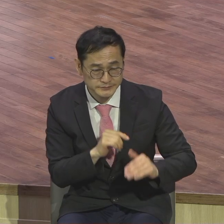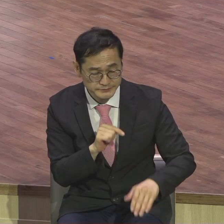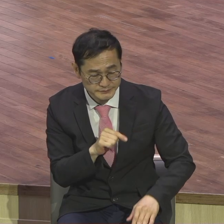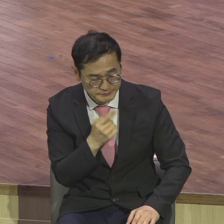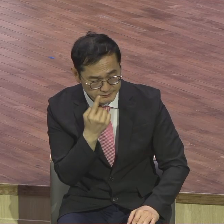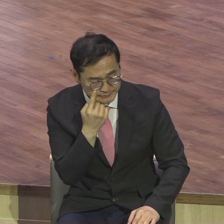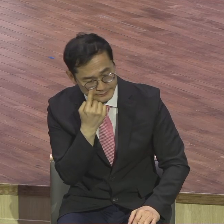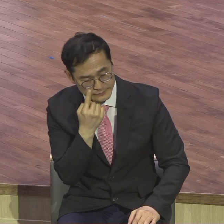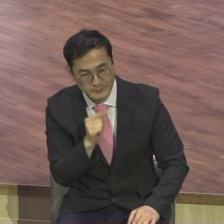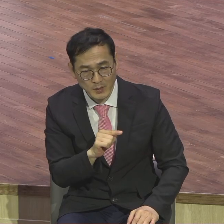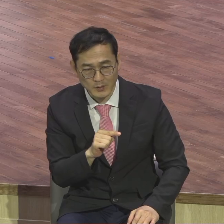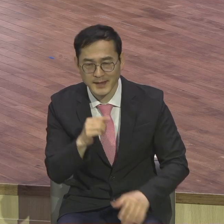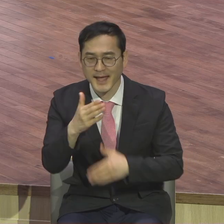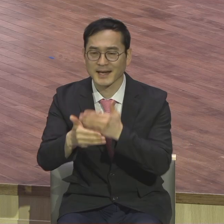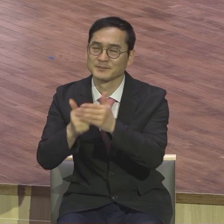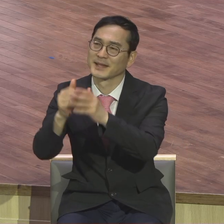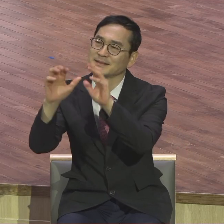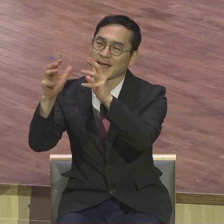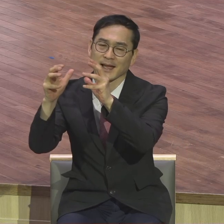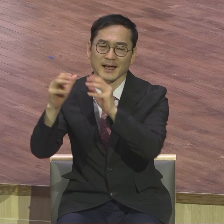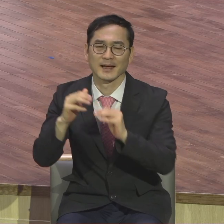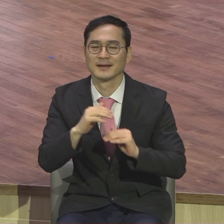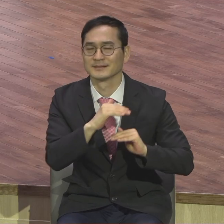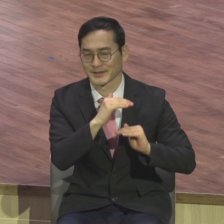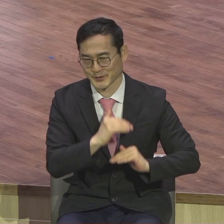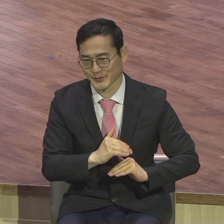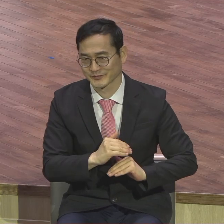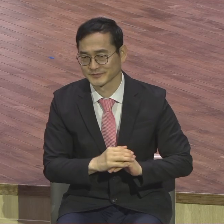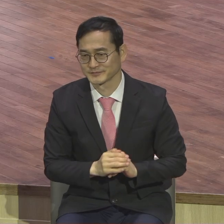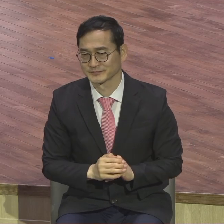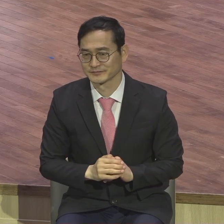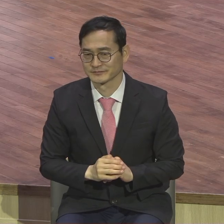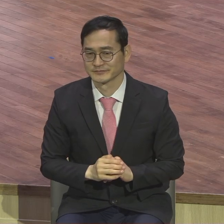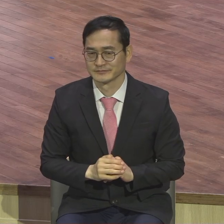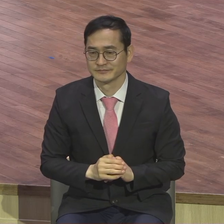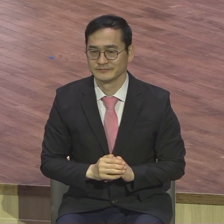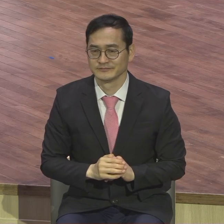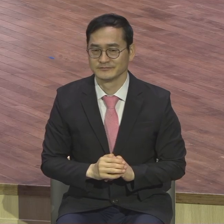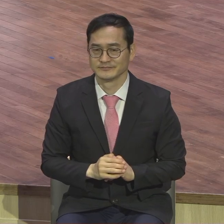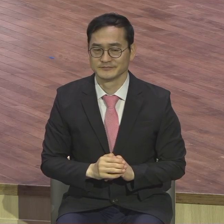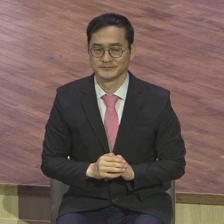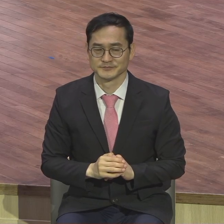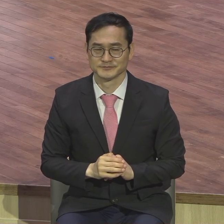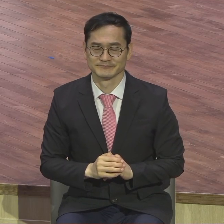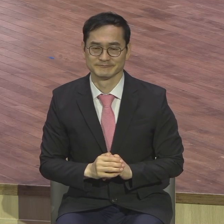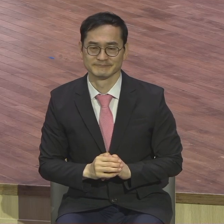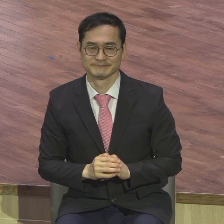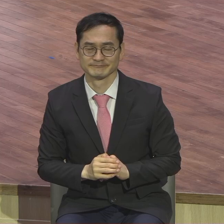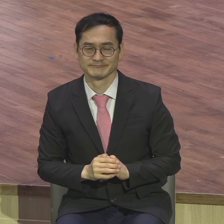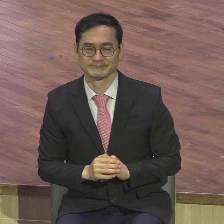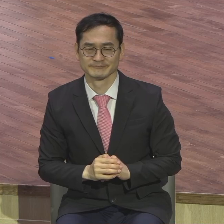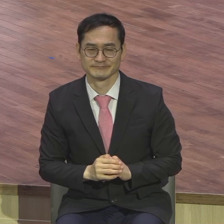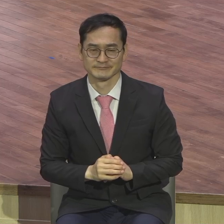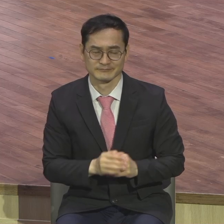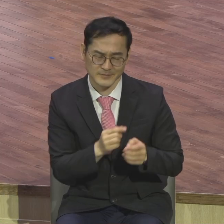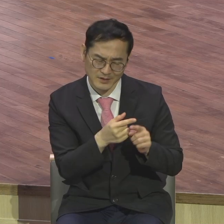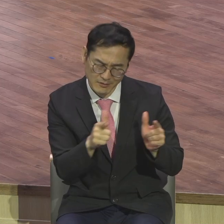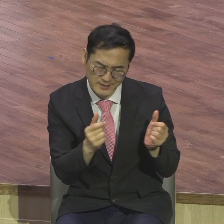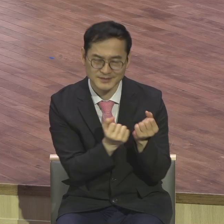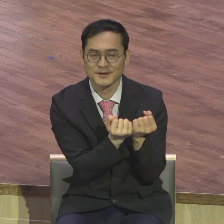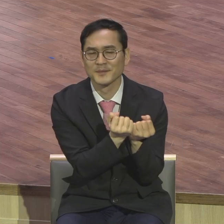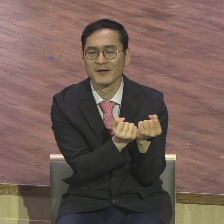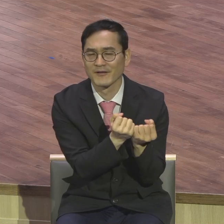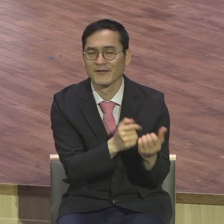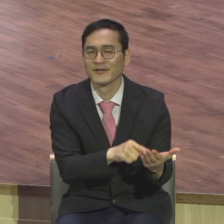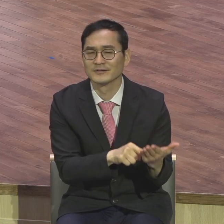하나님의 나라에 대해서 우리가 앞으로 갈 하나님의 나라에 대해서 다양하게 그렇게 접근을 하고